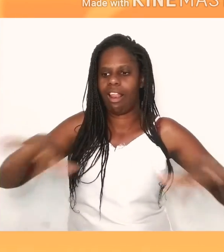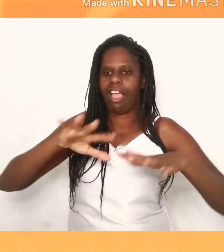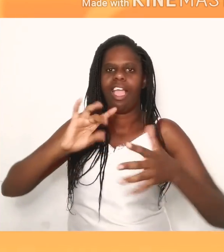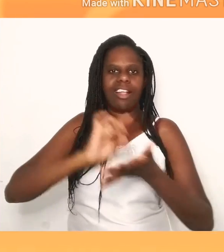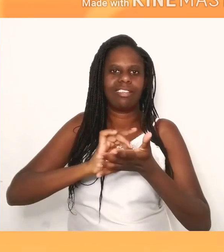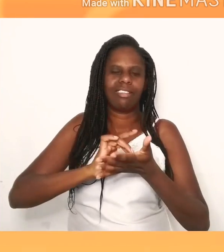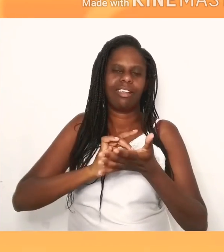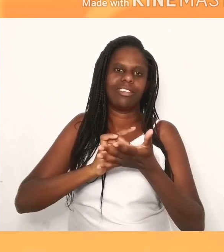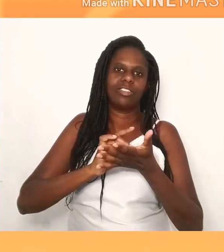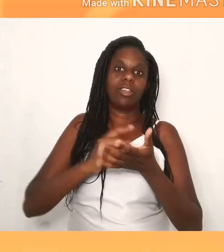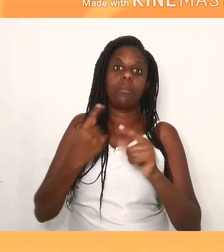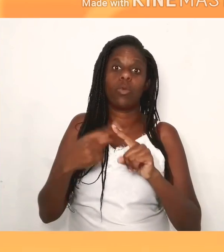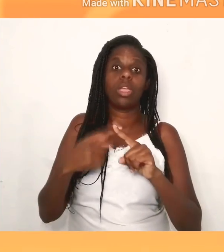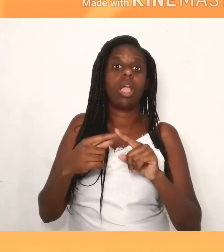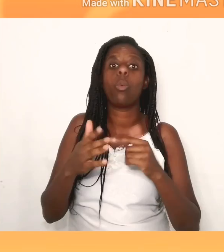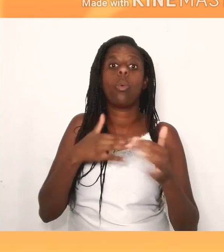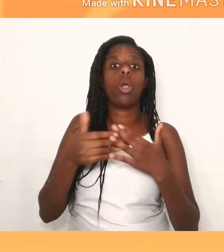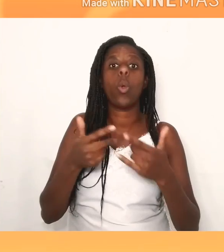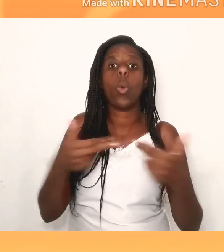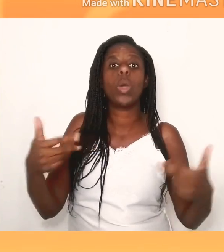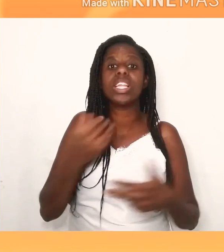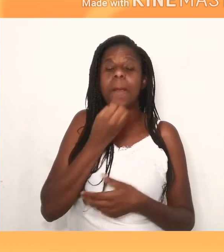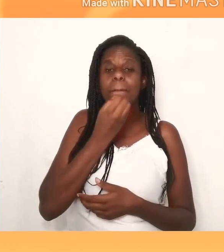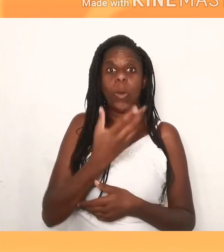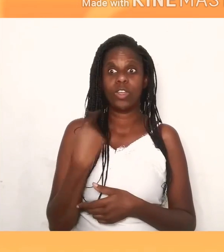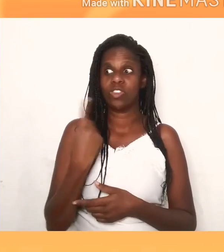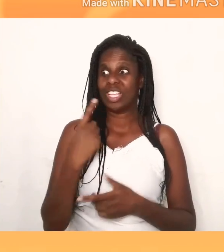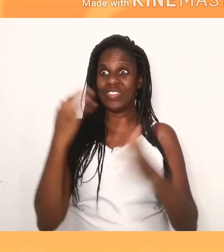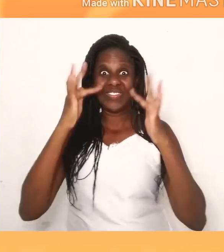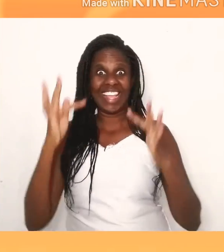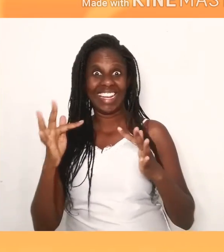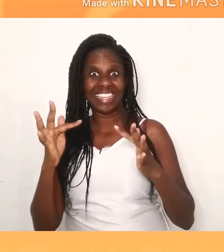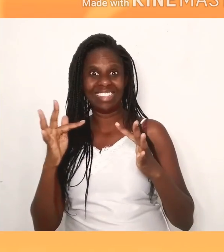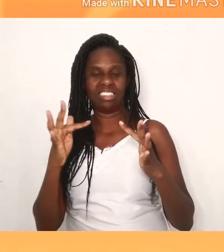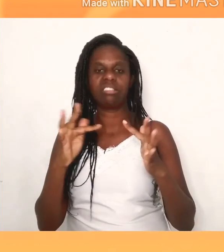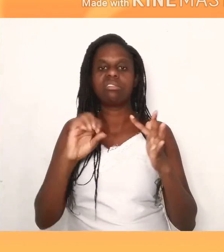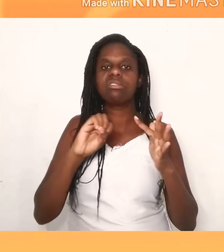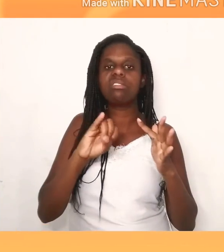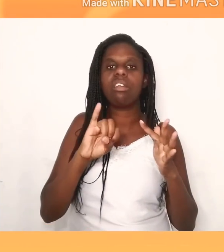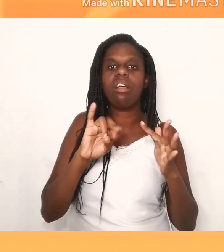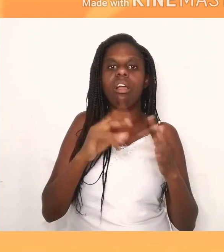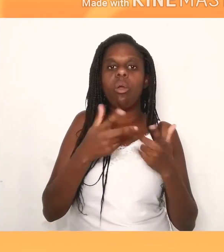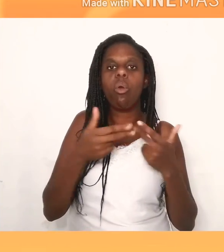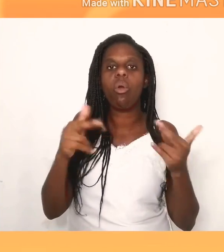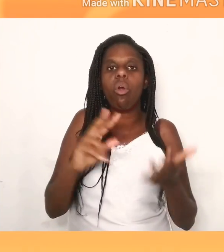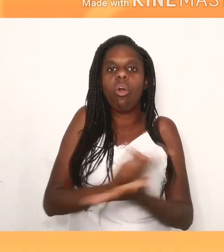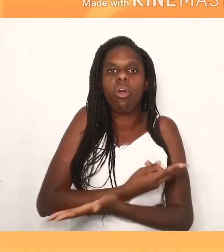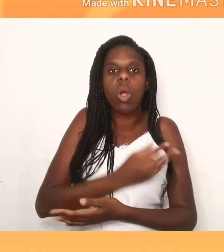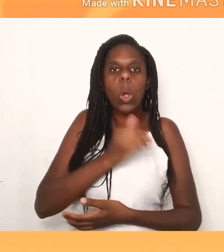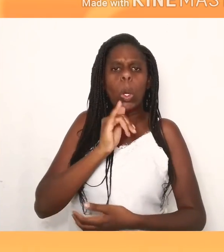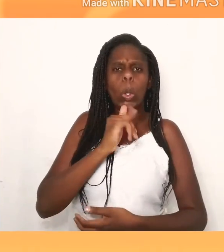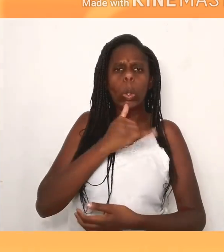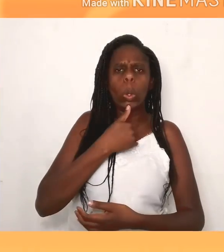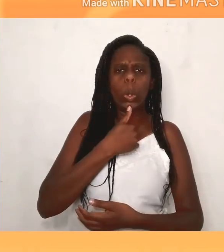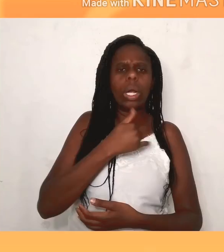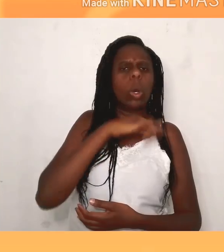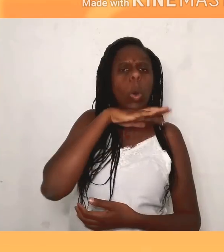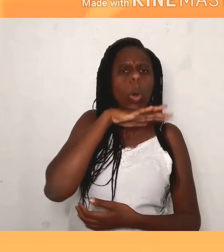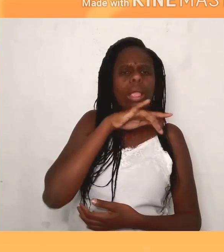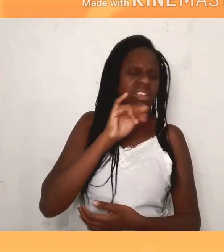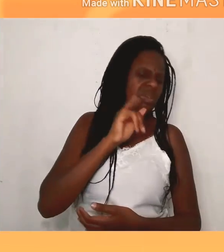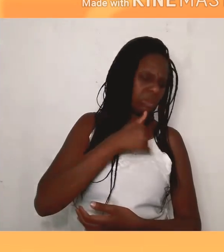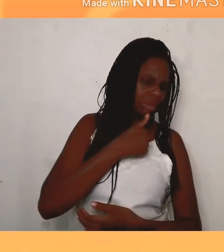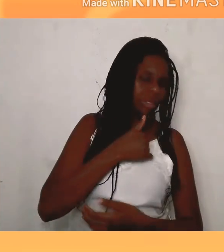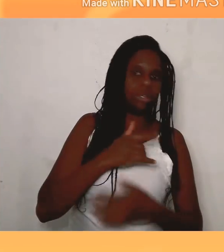total, porque senão a gente, qualquer coisa boa que acontece, a gente fica feliz, qualquer coisa ruim a gente fica